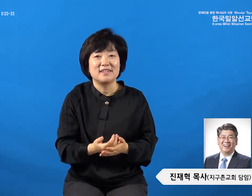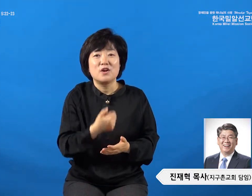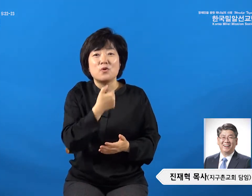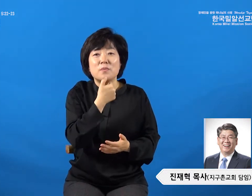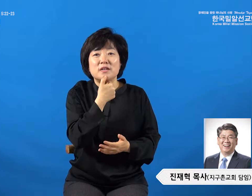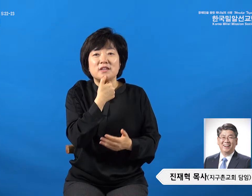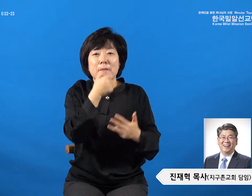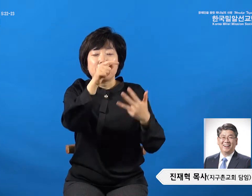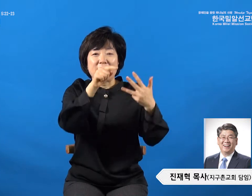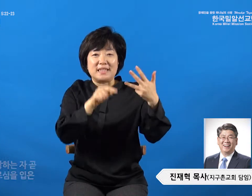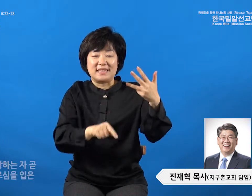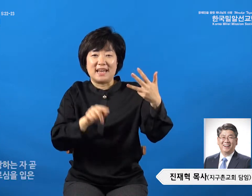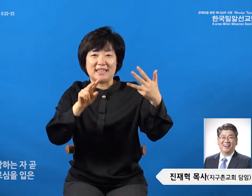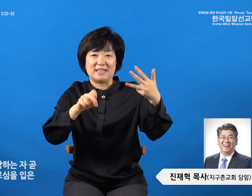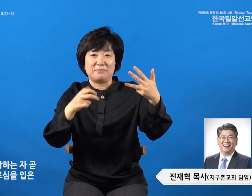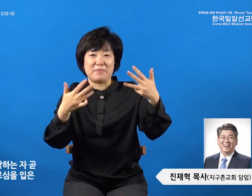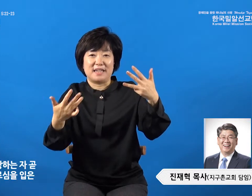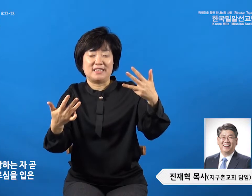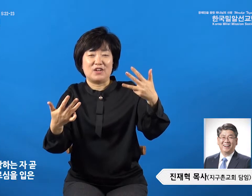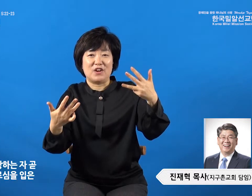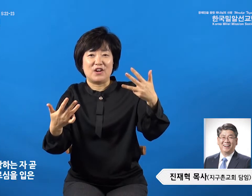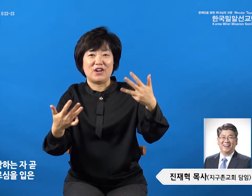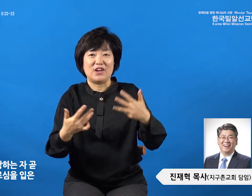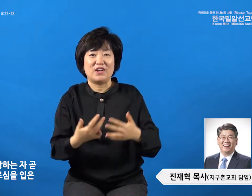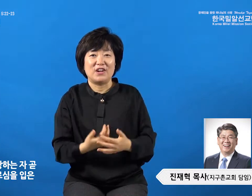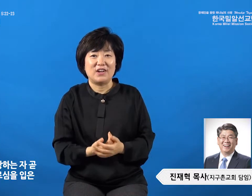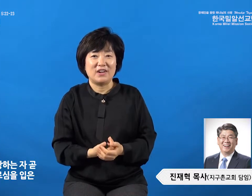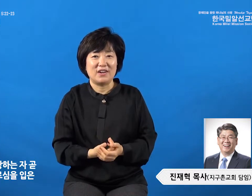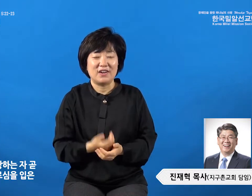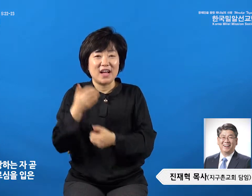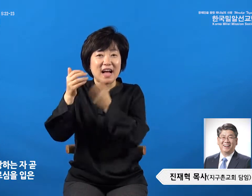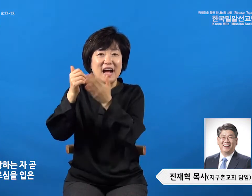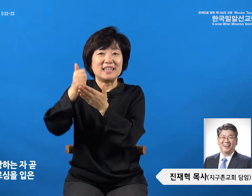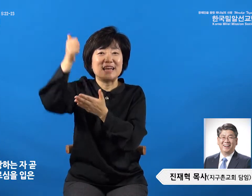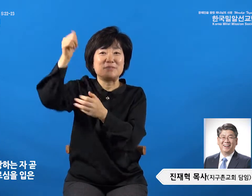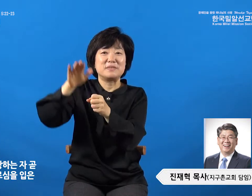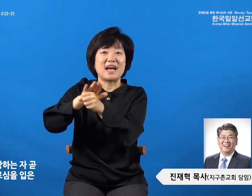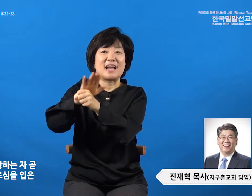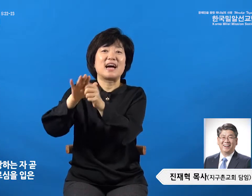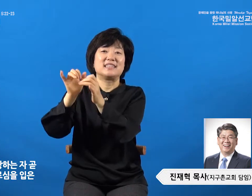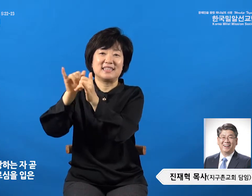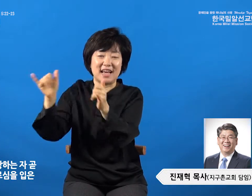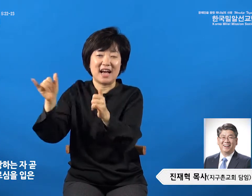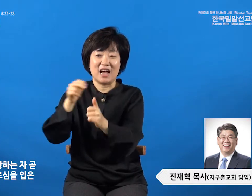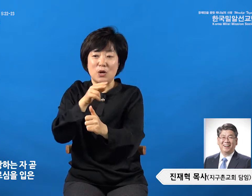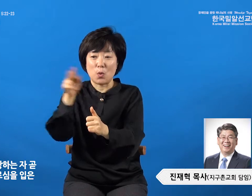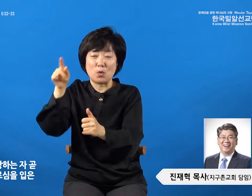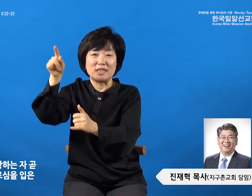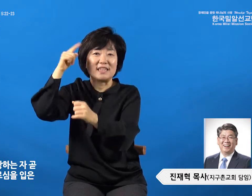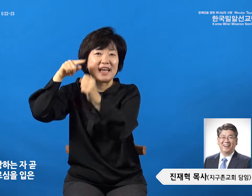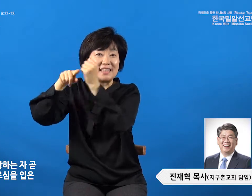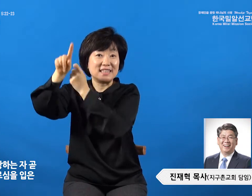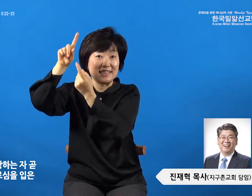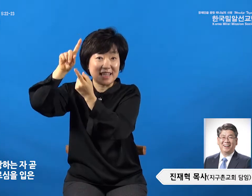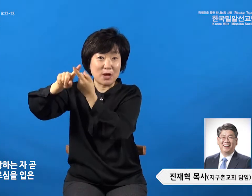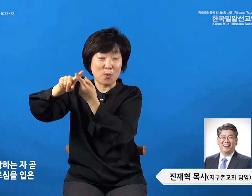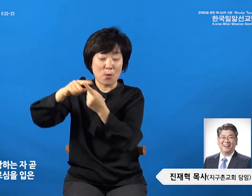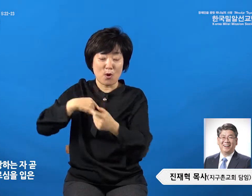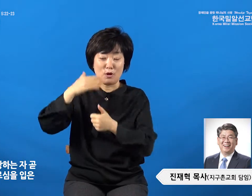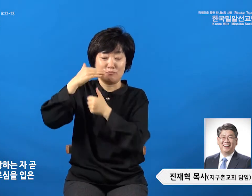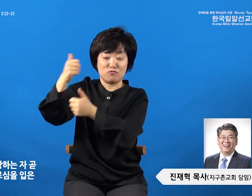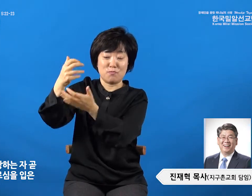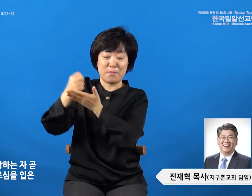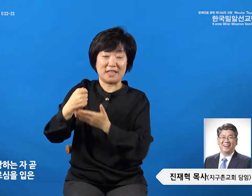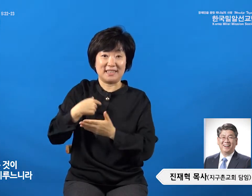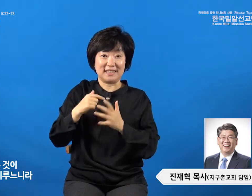말씀합니다. 로마서 8장 28절의 말씀을 보십시오. 하나님을 사랑하는 자, 곧 그의 뜻대로 부르심을